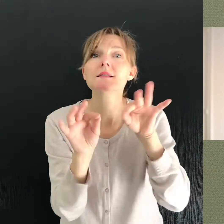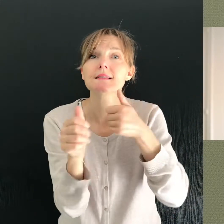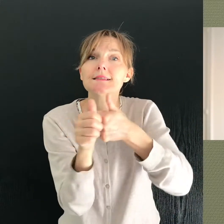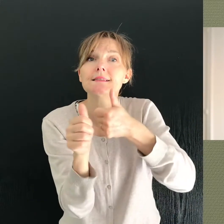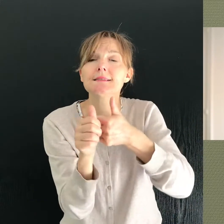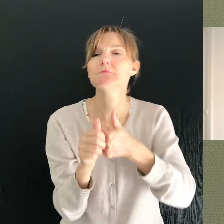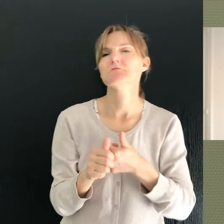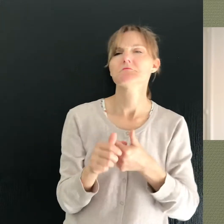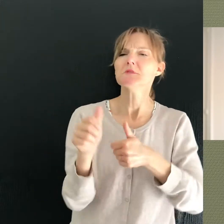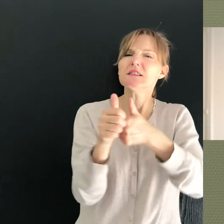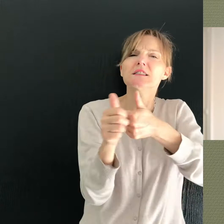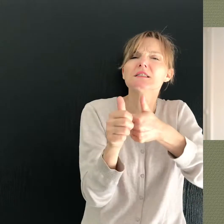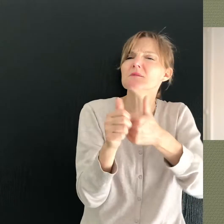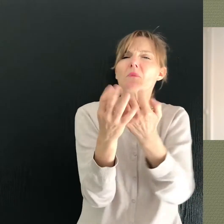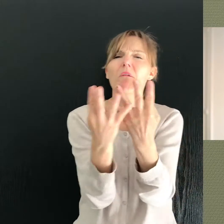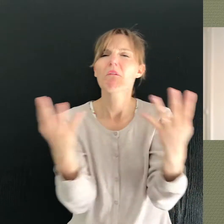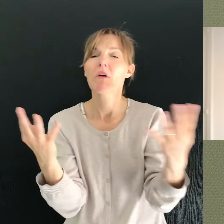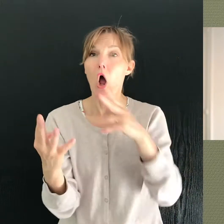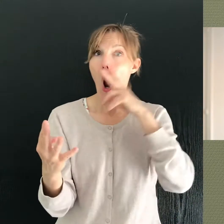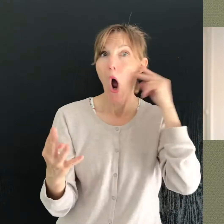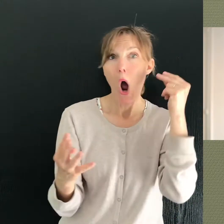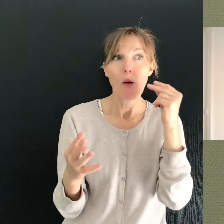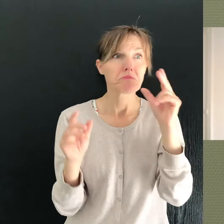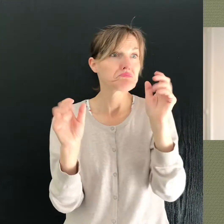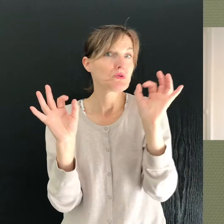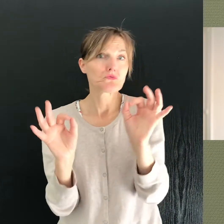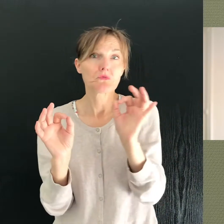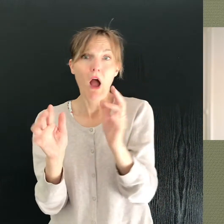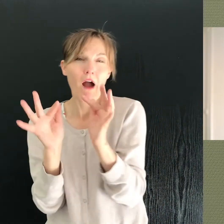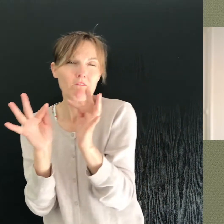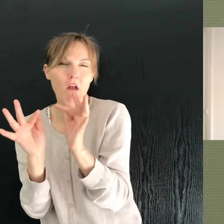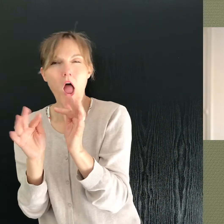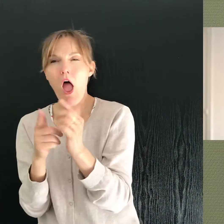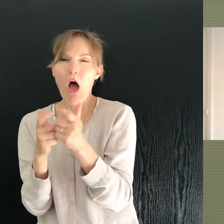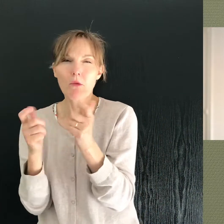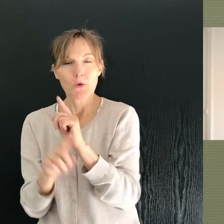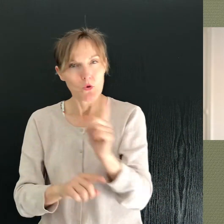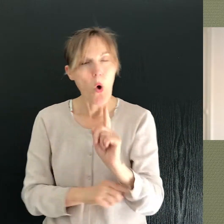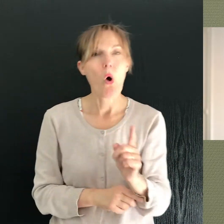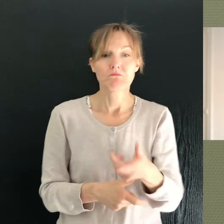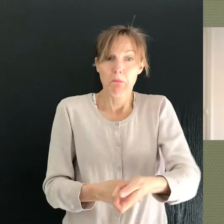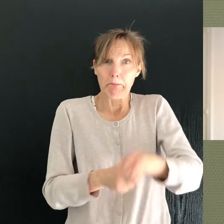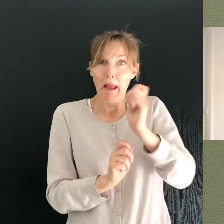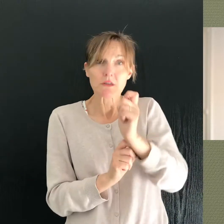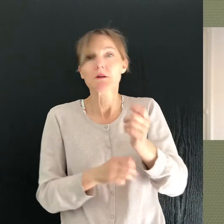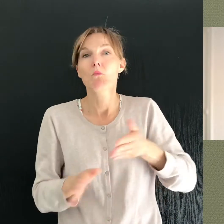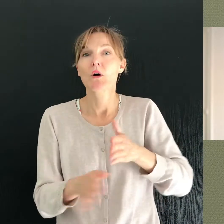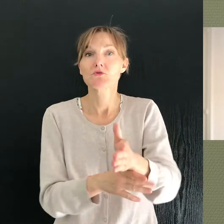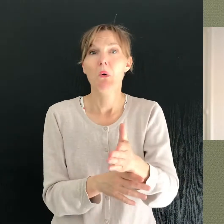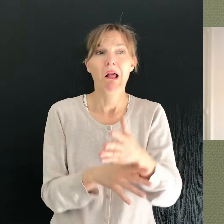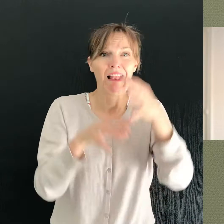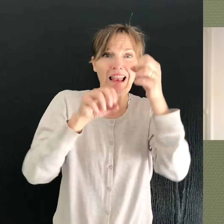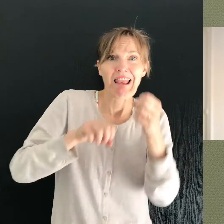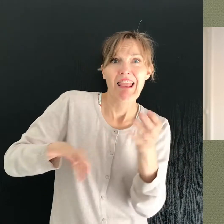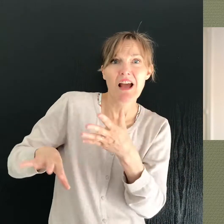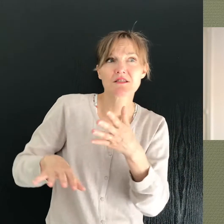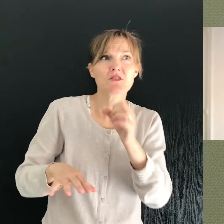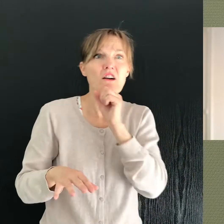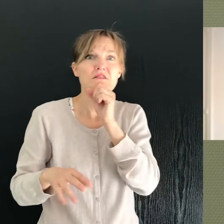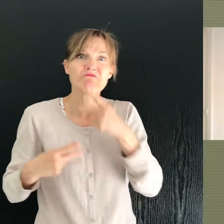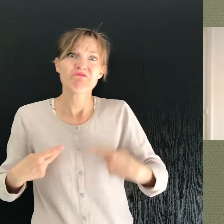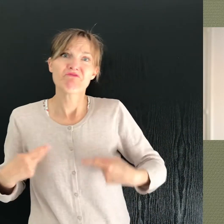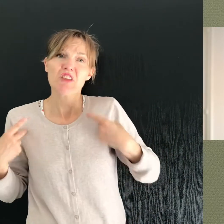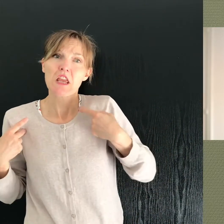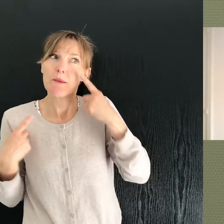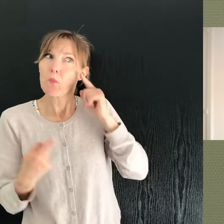hommes d'affaires, mais des hommes ordinaires, des pêcheurs de poissons. Ils avaient abandonné leur travail, leur ancienne